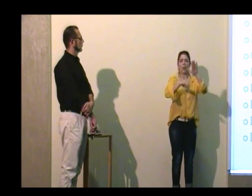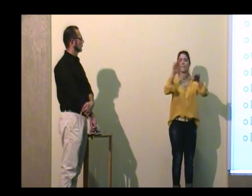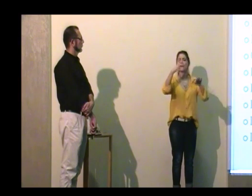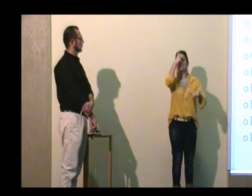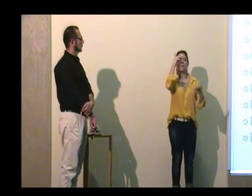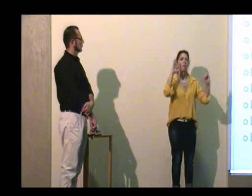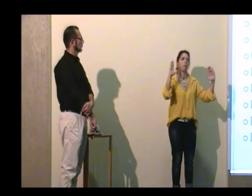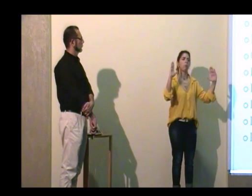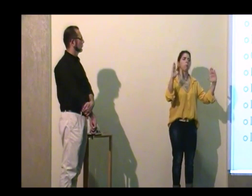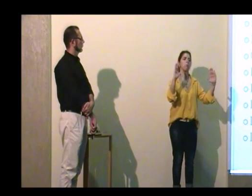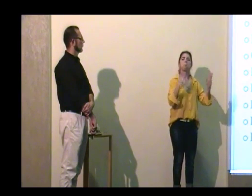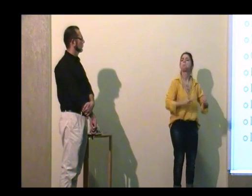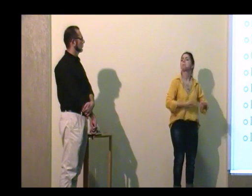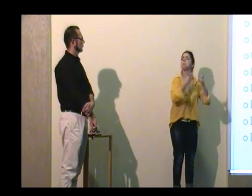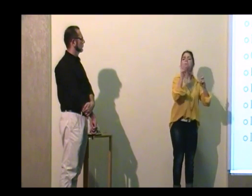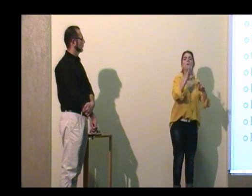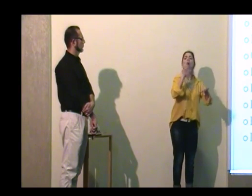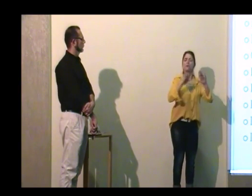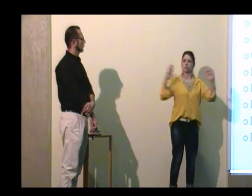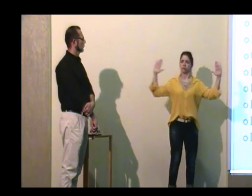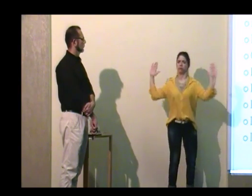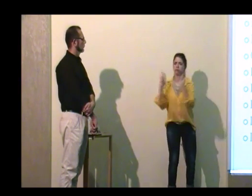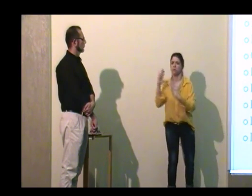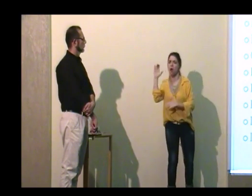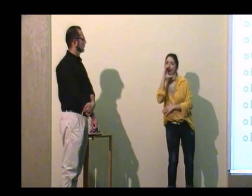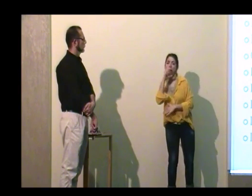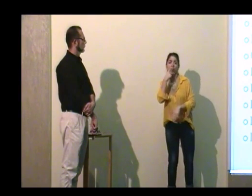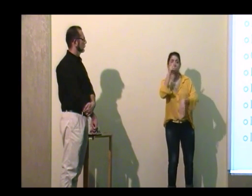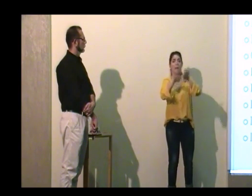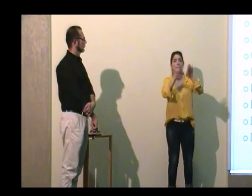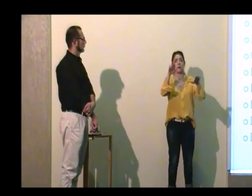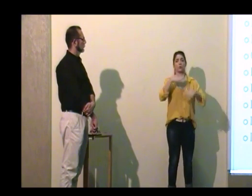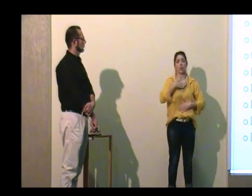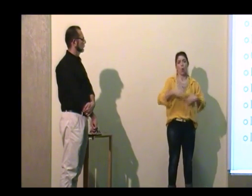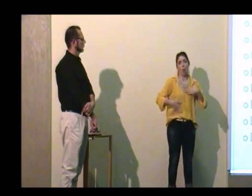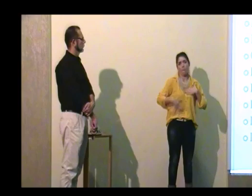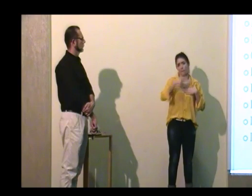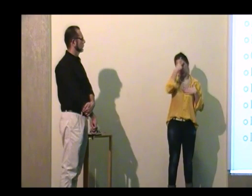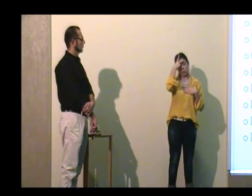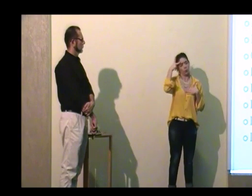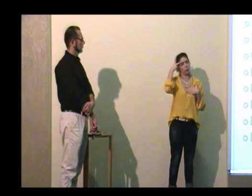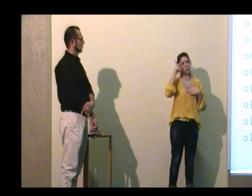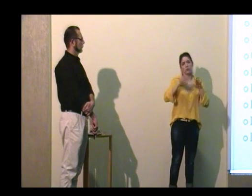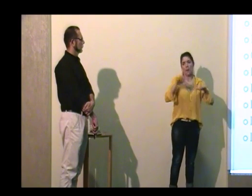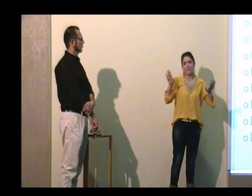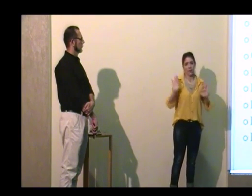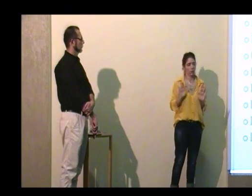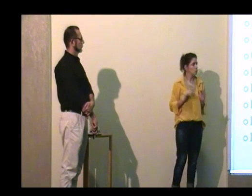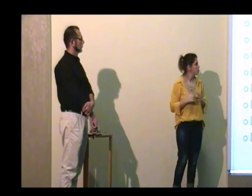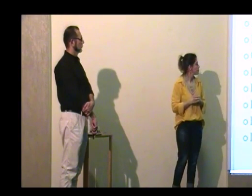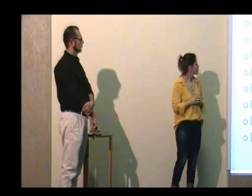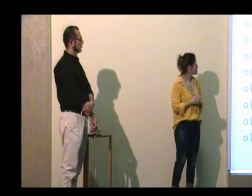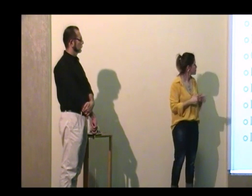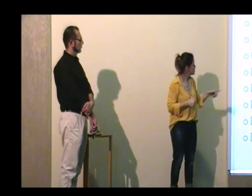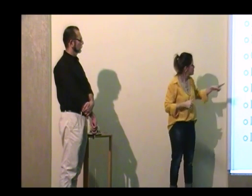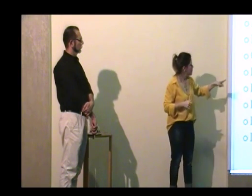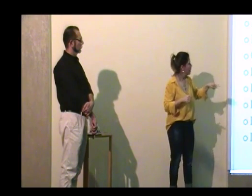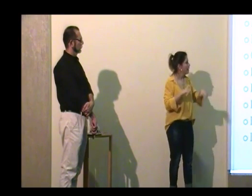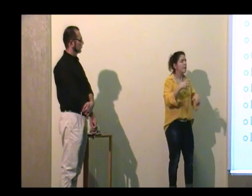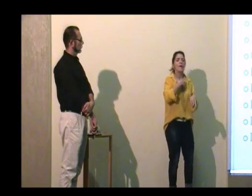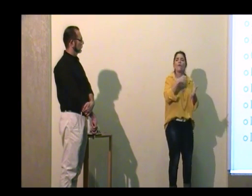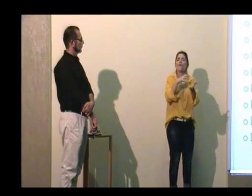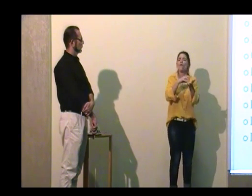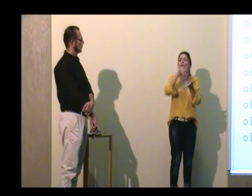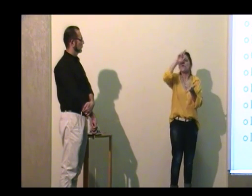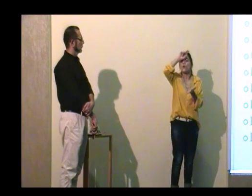emagrecimento rápido. Não é aquele emagrecimento que é lento, não, é rápido. Mas isso depende de cada